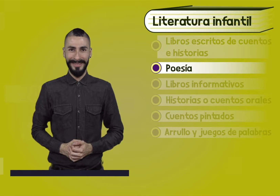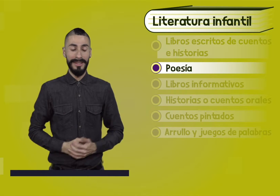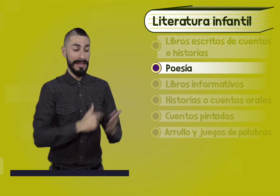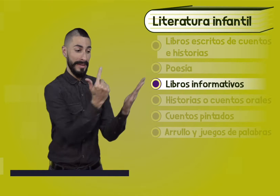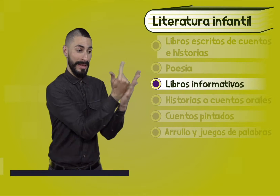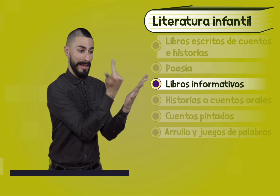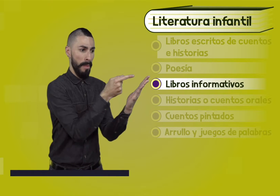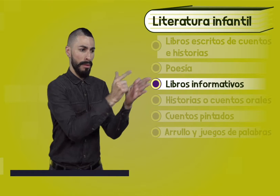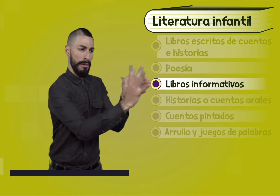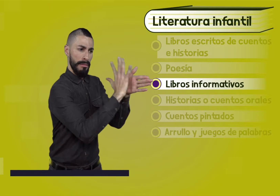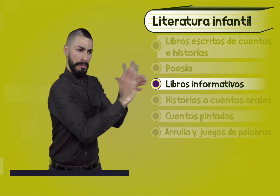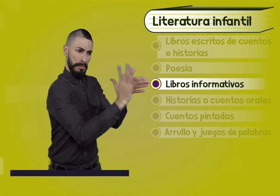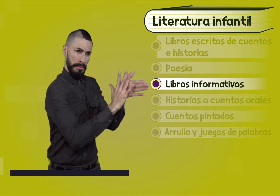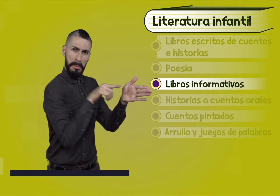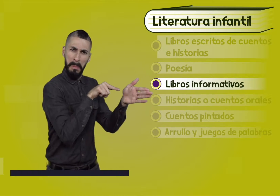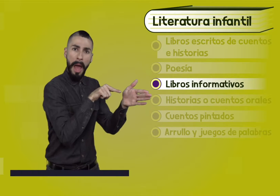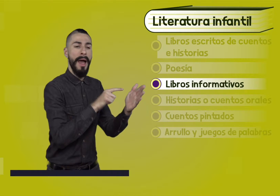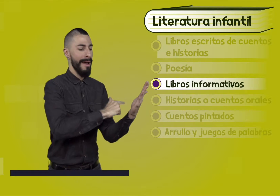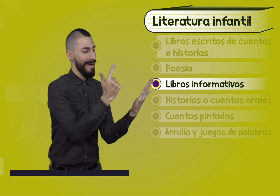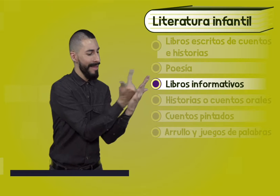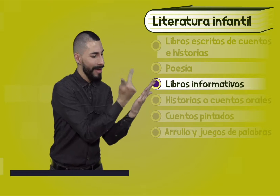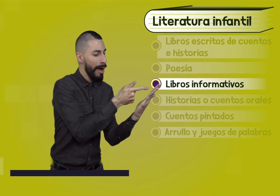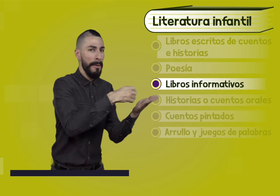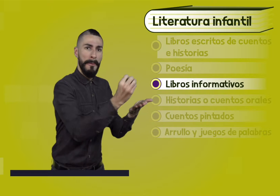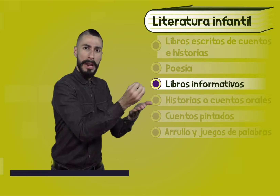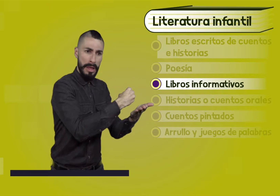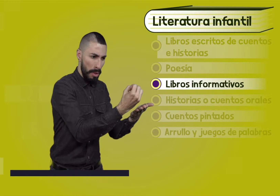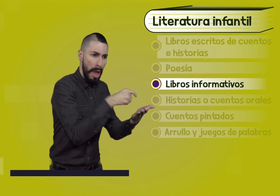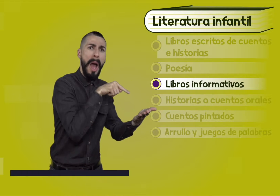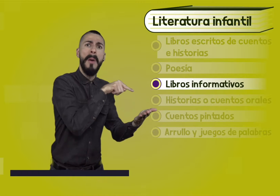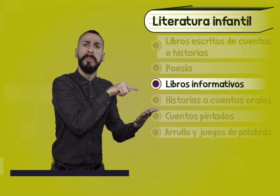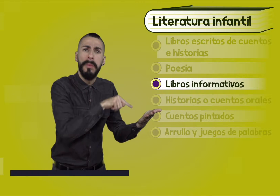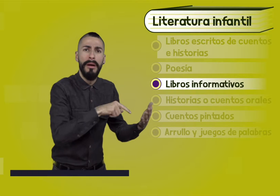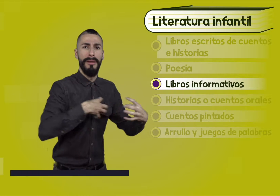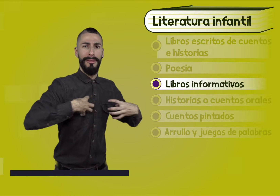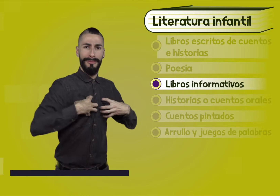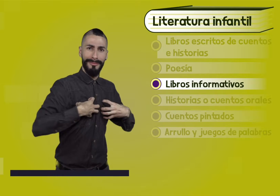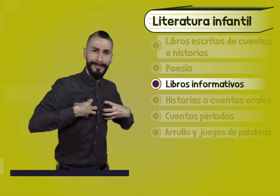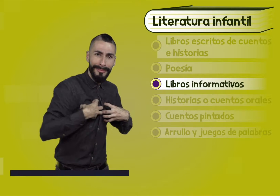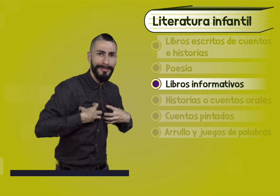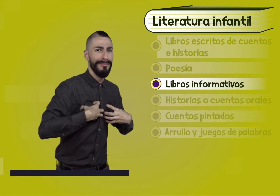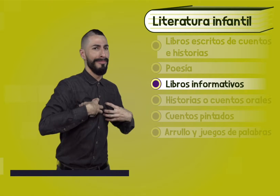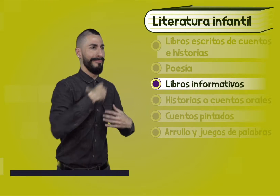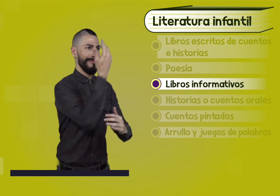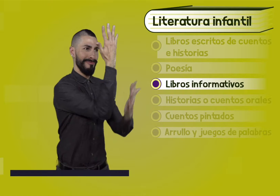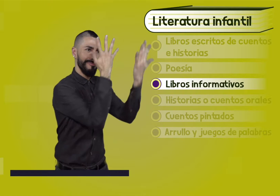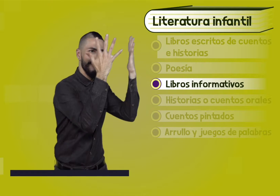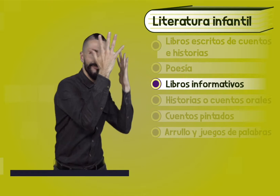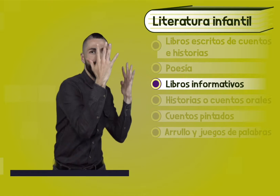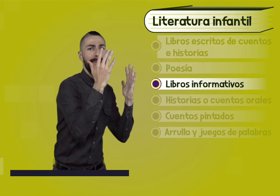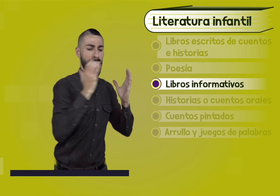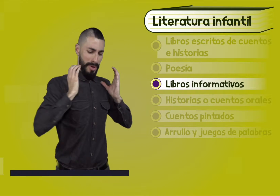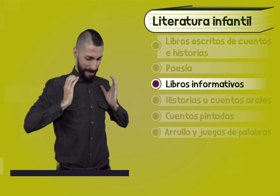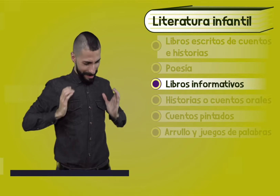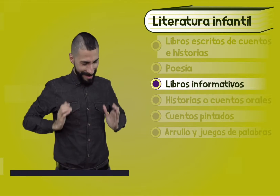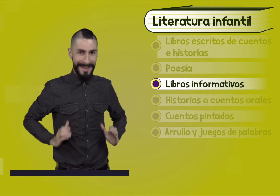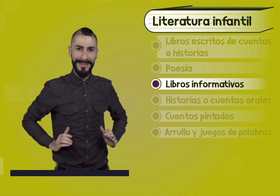Libros informativos de diferentes temas de interés para niños, como por ejemplo los libros de biología, que hablan de los animales, las plantas y del